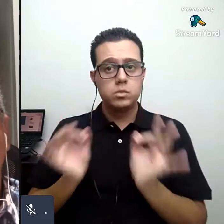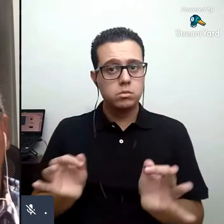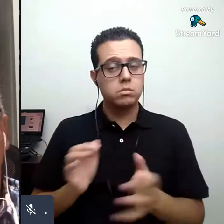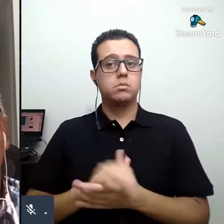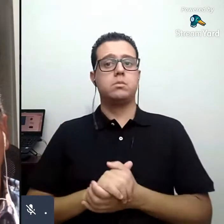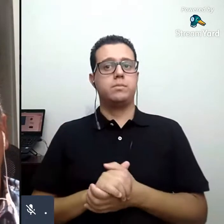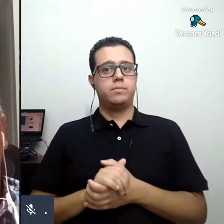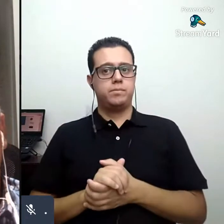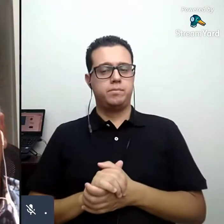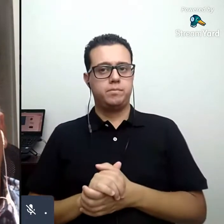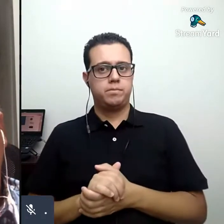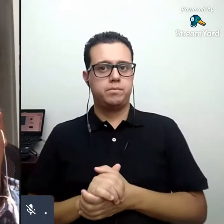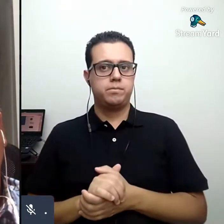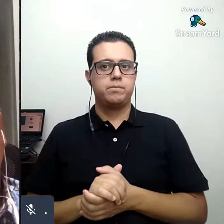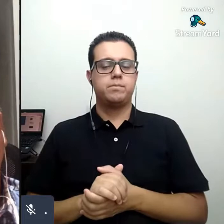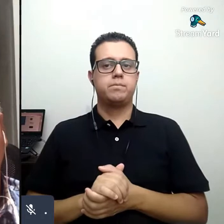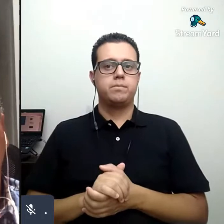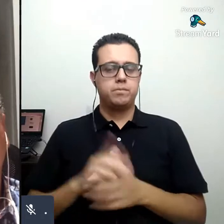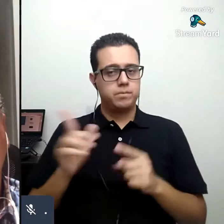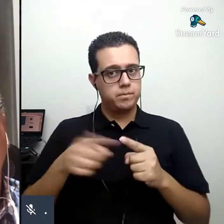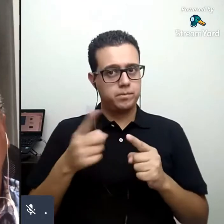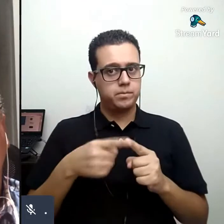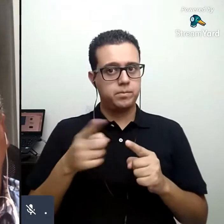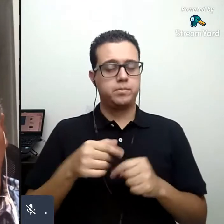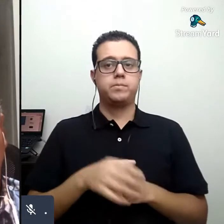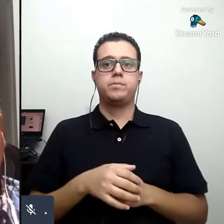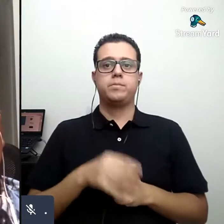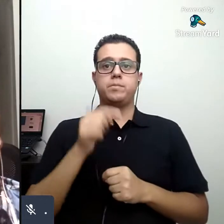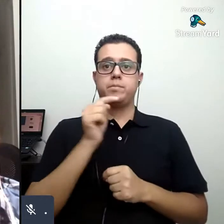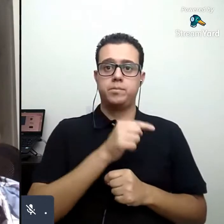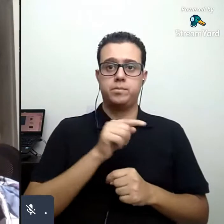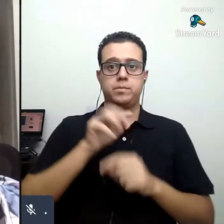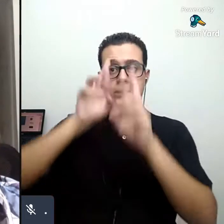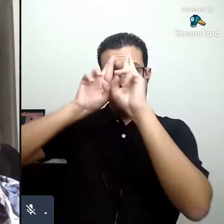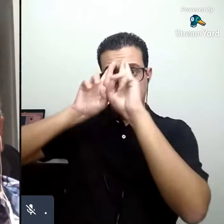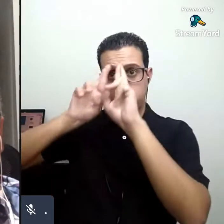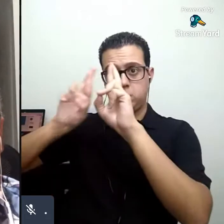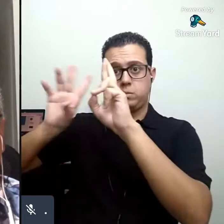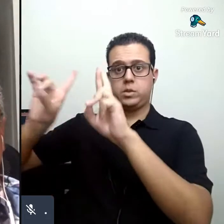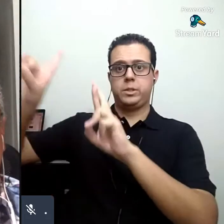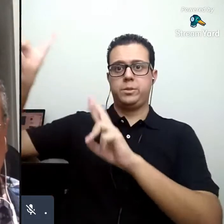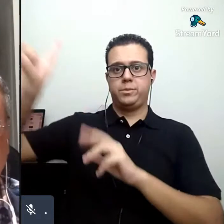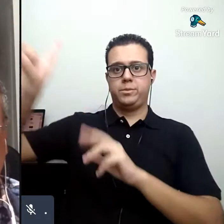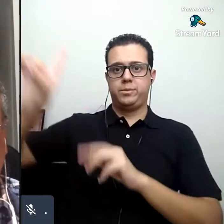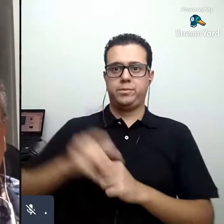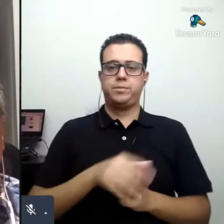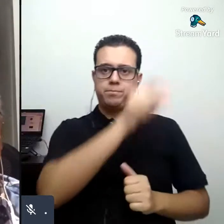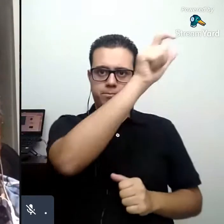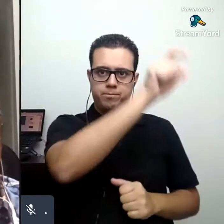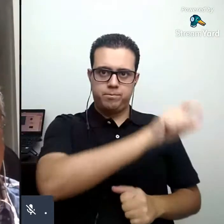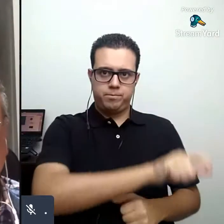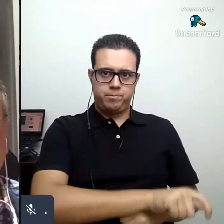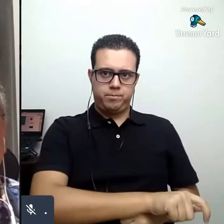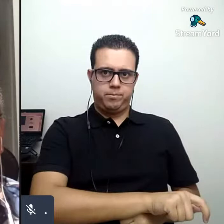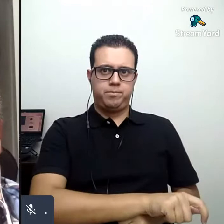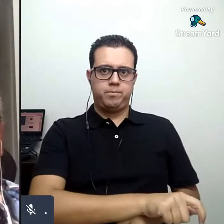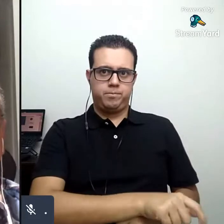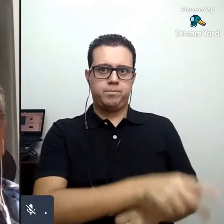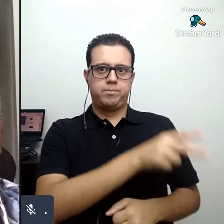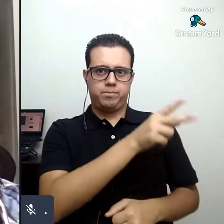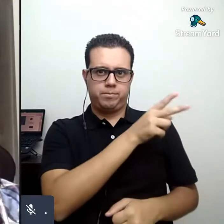primeiro lugar, ele tem temor a Deus. Esse oficial, então, está ali diante